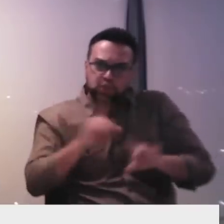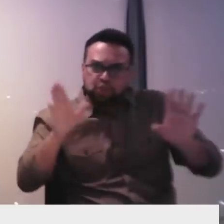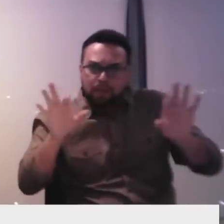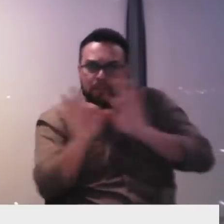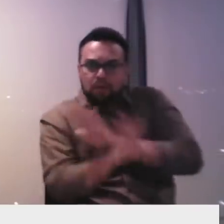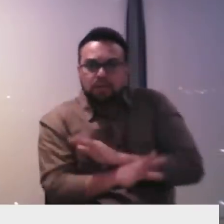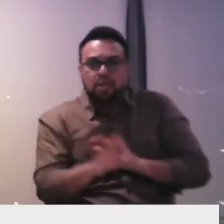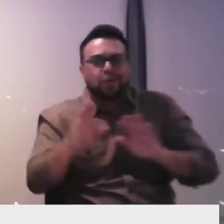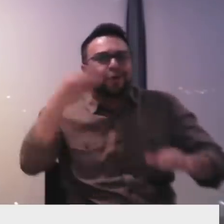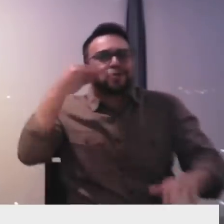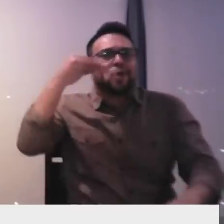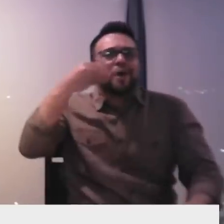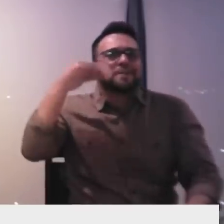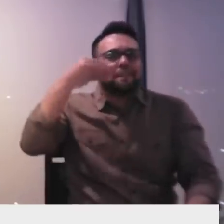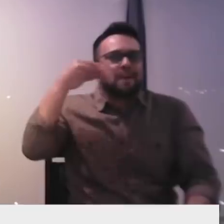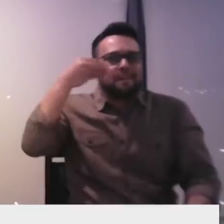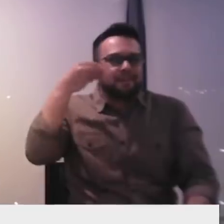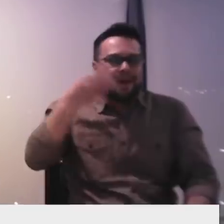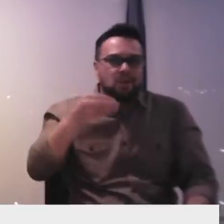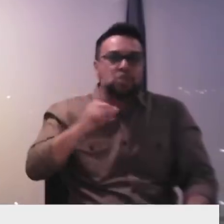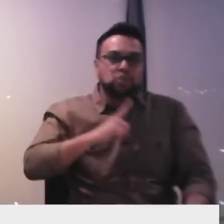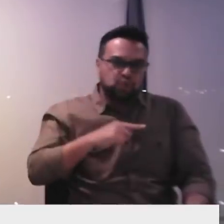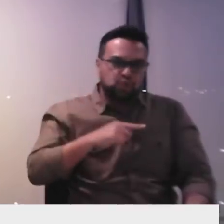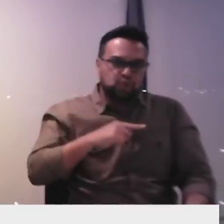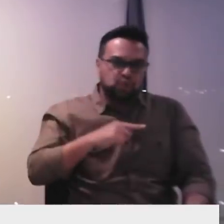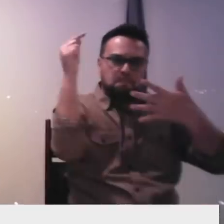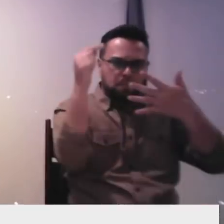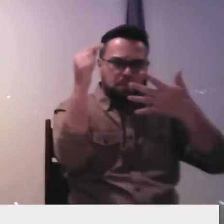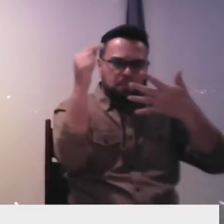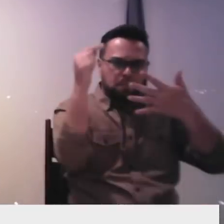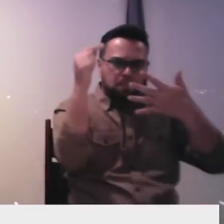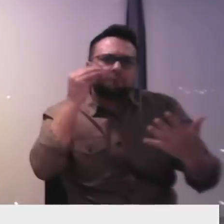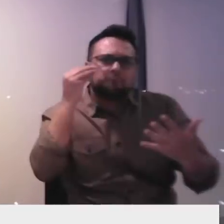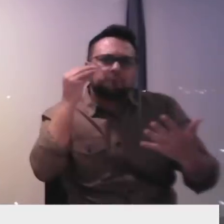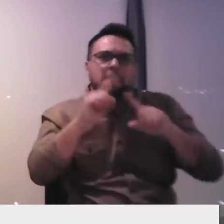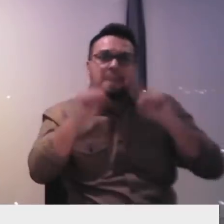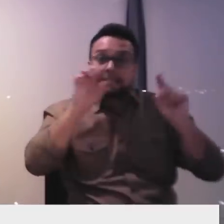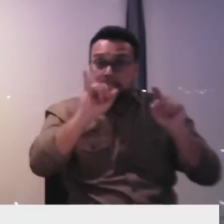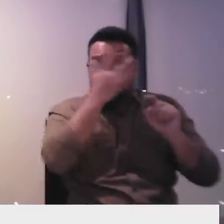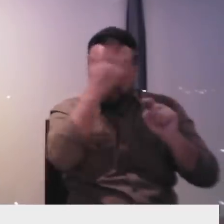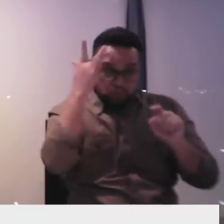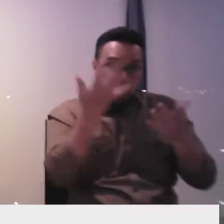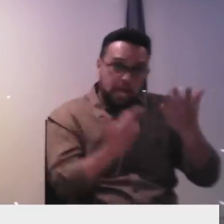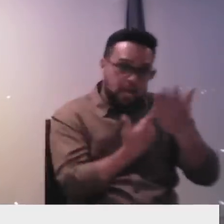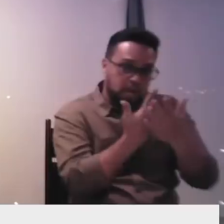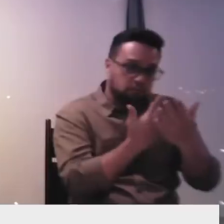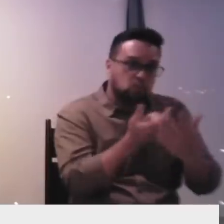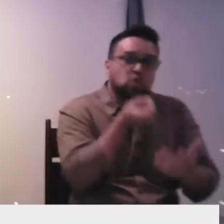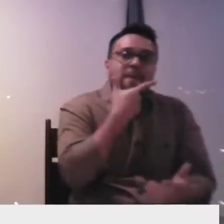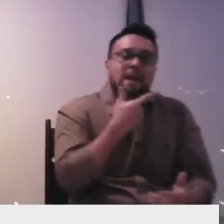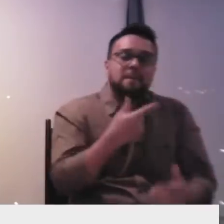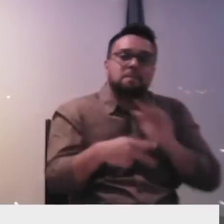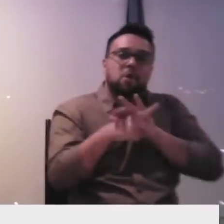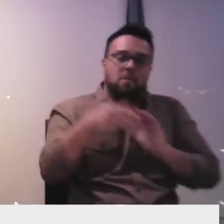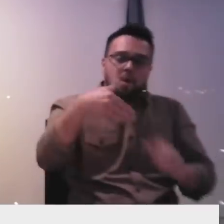Todas eram experimentais no ano passado. Todas. Então você pode ter uma vacina experimental, mas quem quer tomar um remédio que combate a malária, o